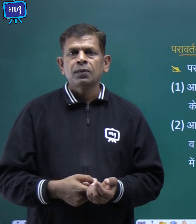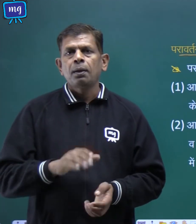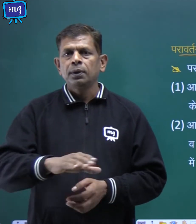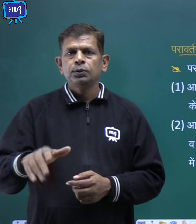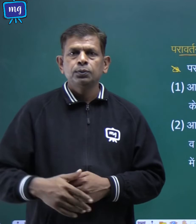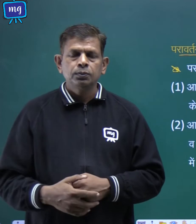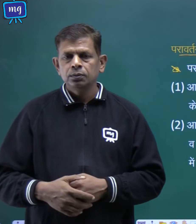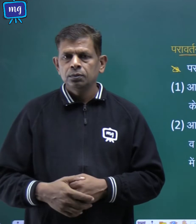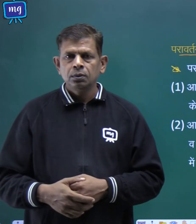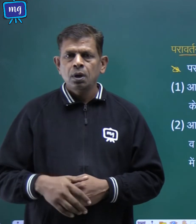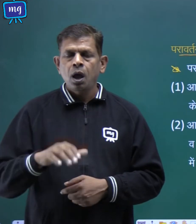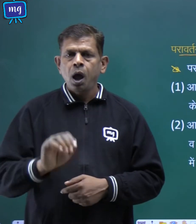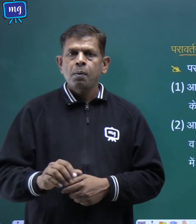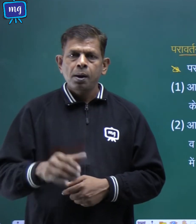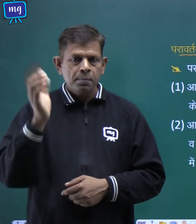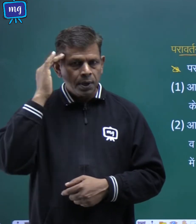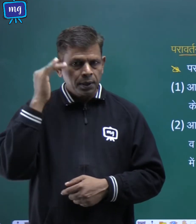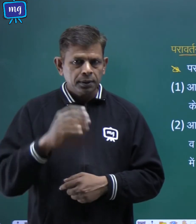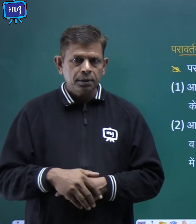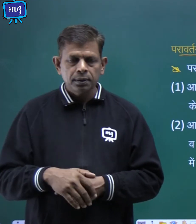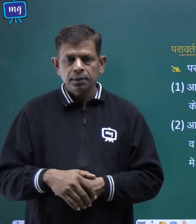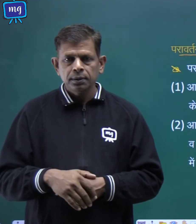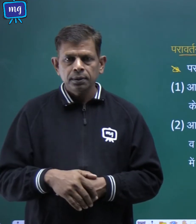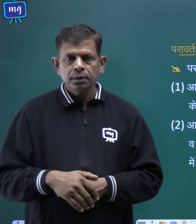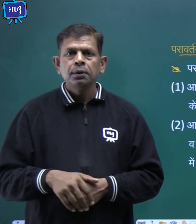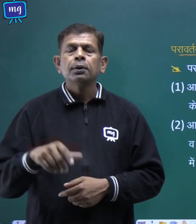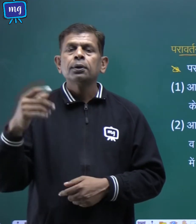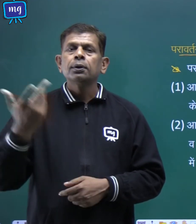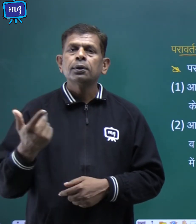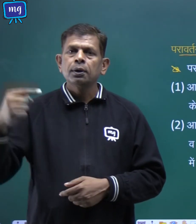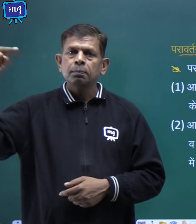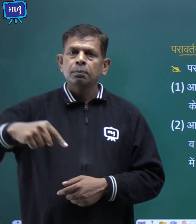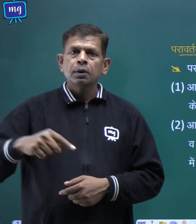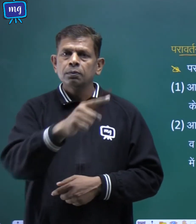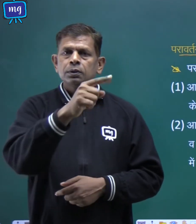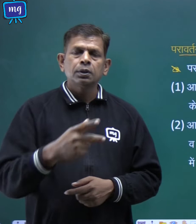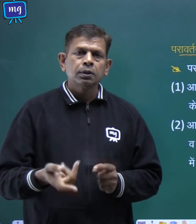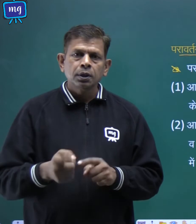बच्चों, अब हम समझेंगे कि परावर्तन के